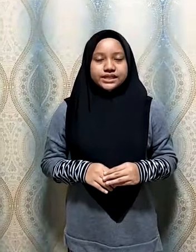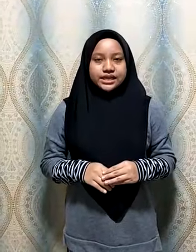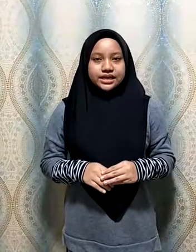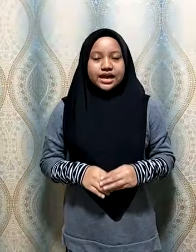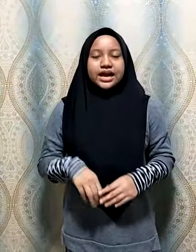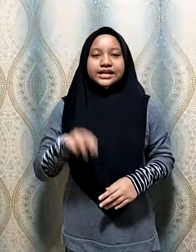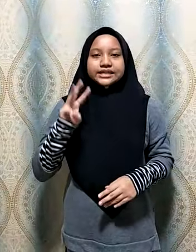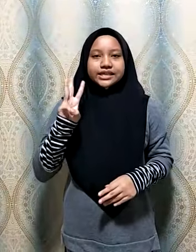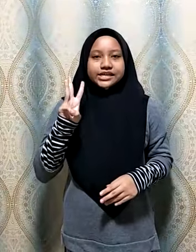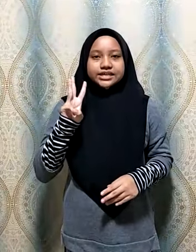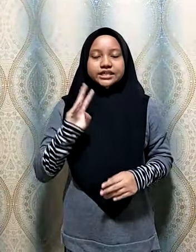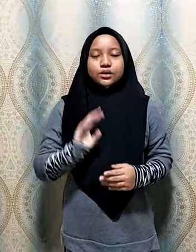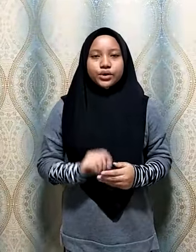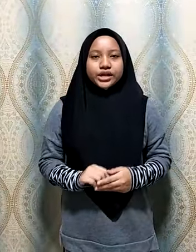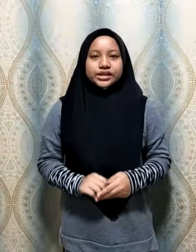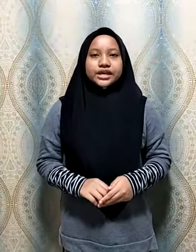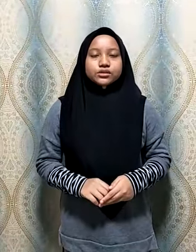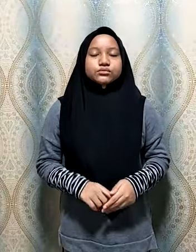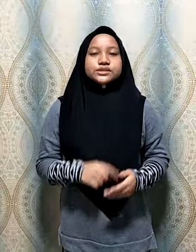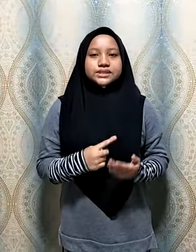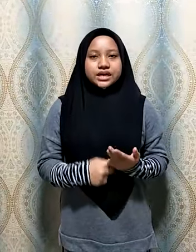Masihi. Ada tiga kerajaan awal iaitu Xia